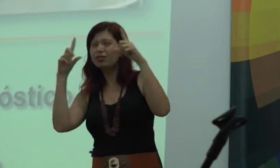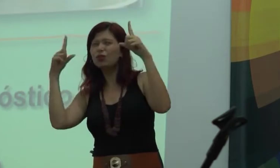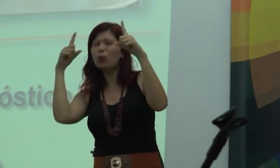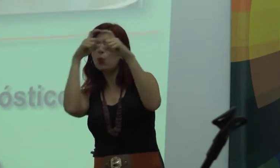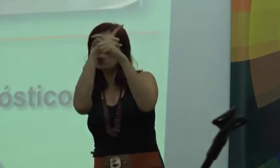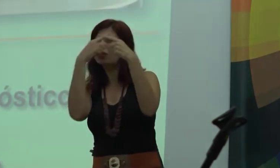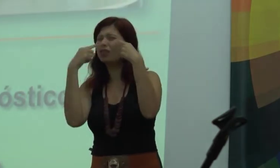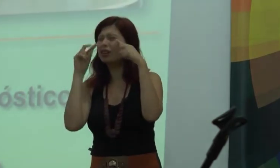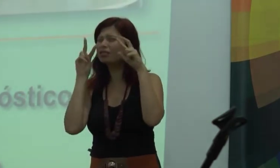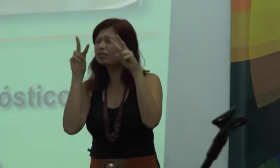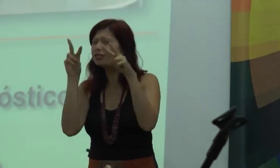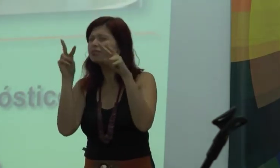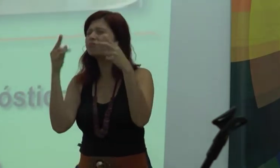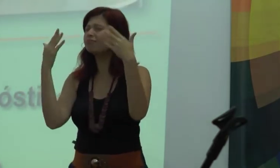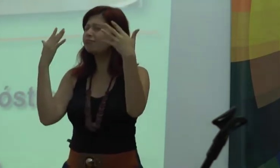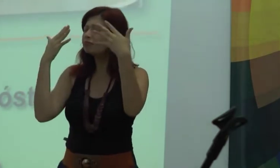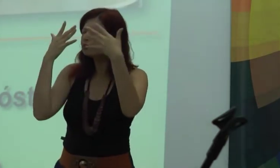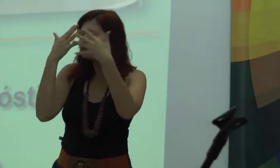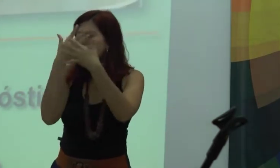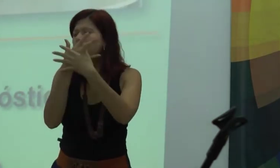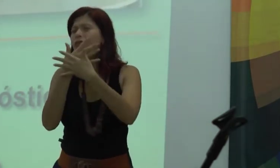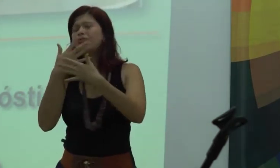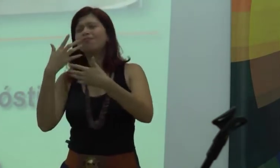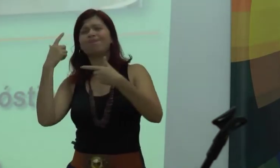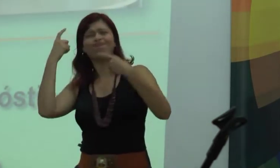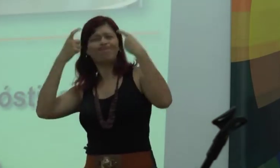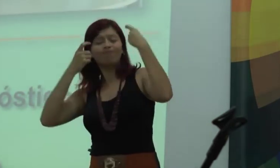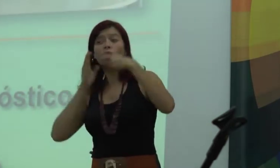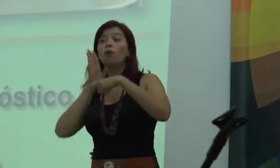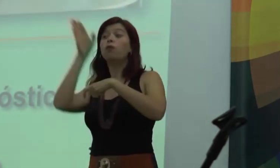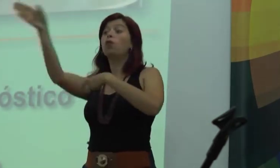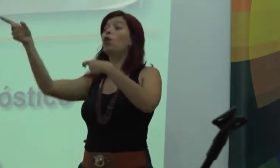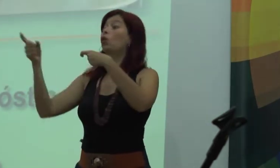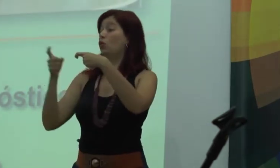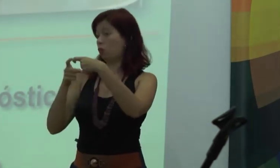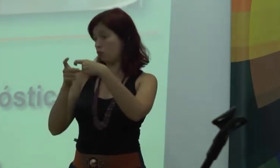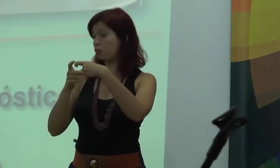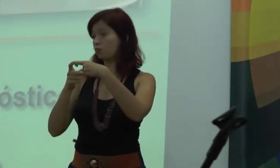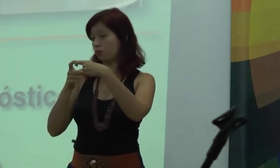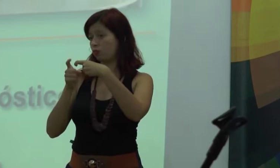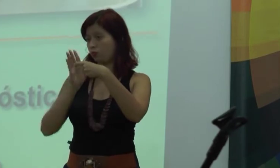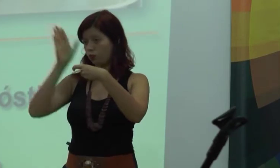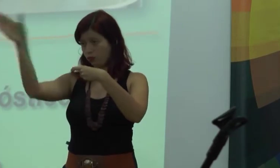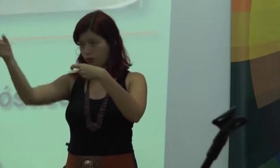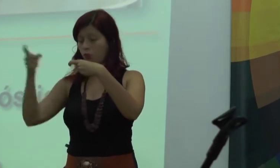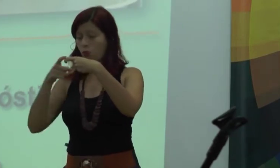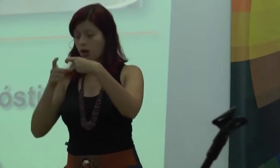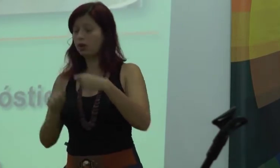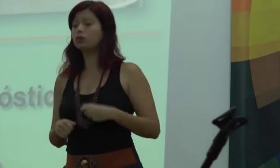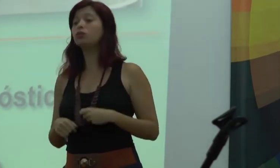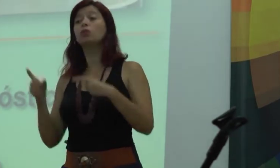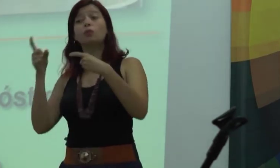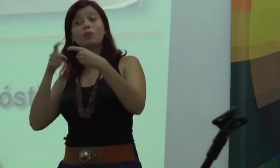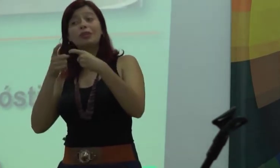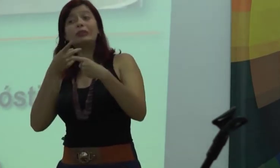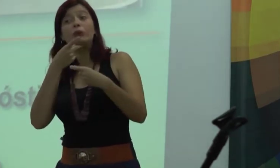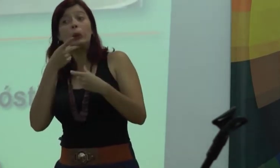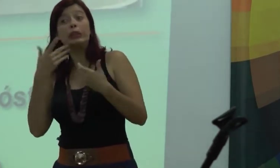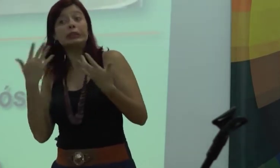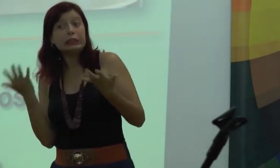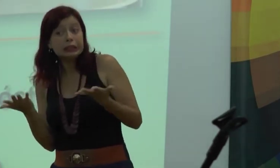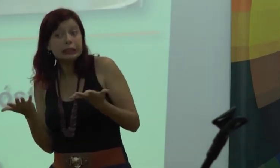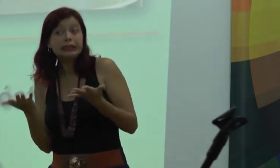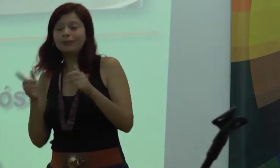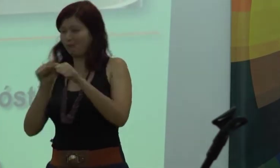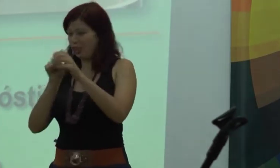começou a ter problemas, ele estava com dificuldade de ver. E ele então precisou ir ao médico,